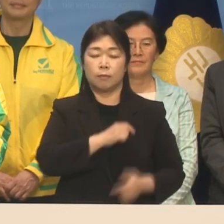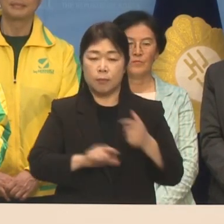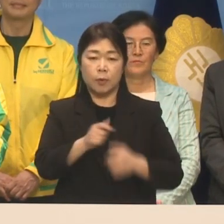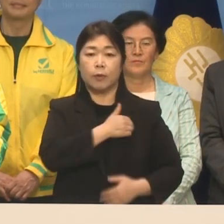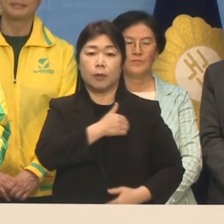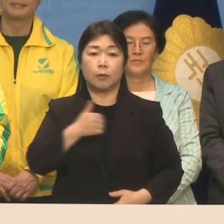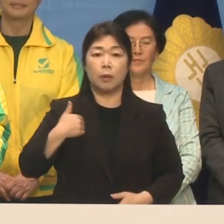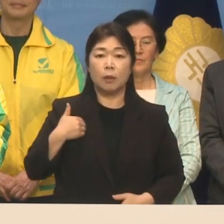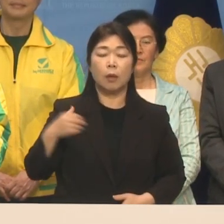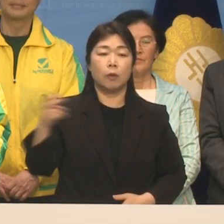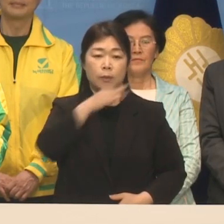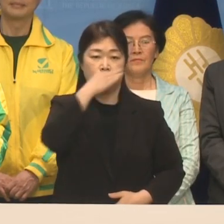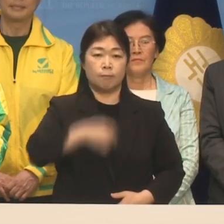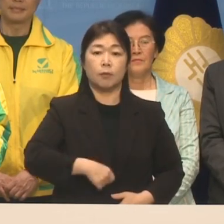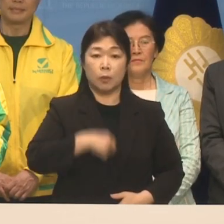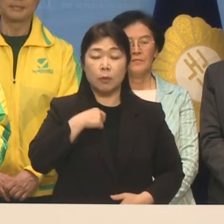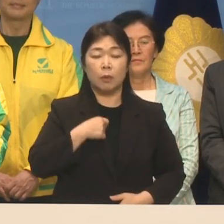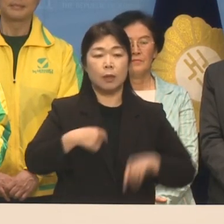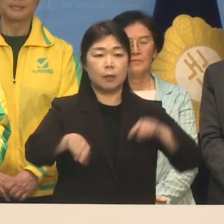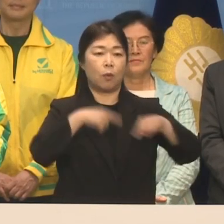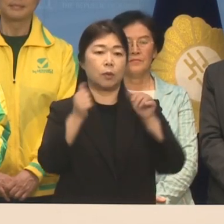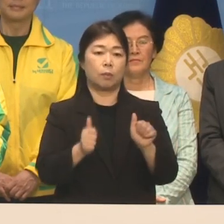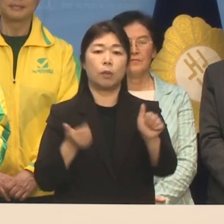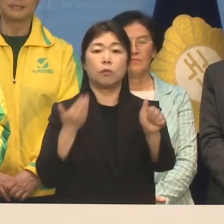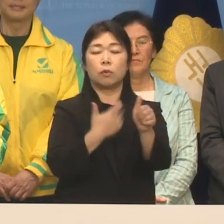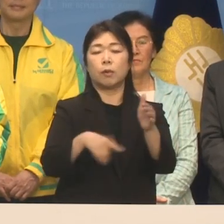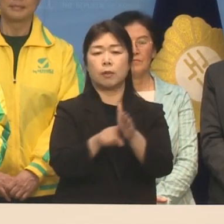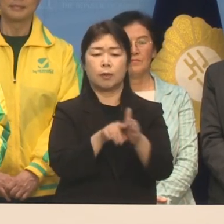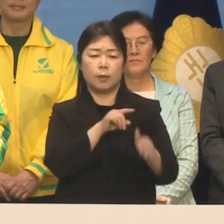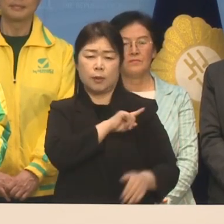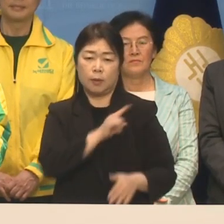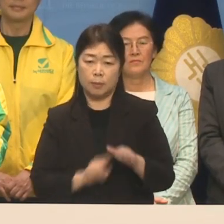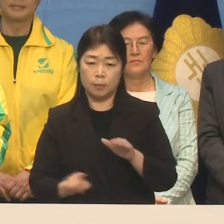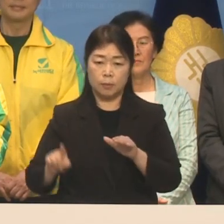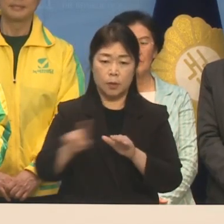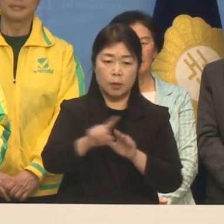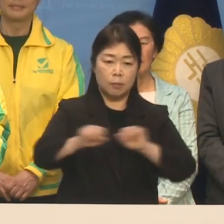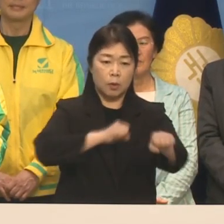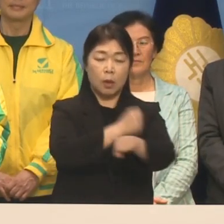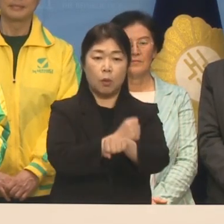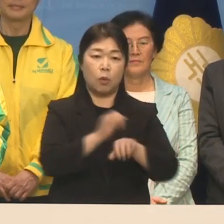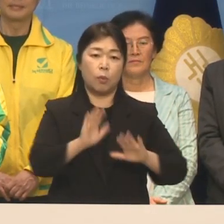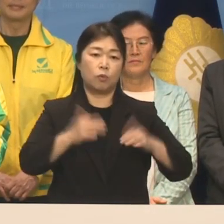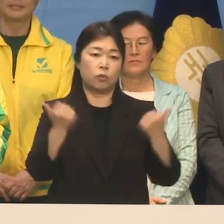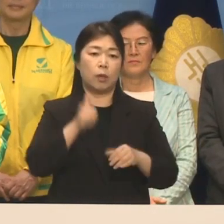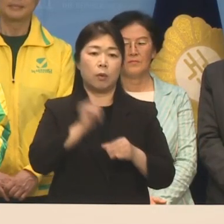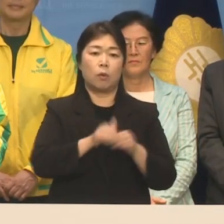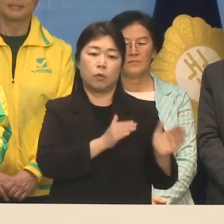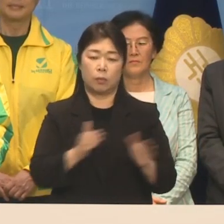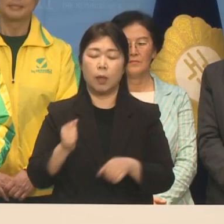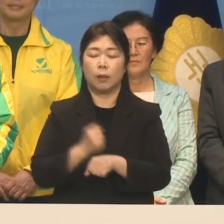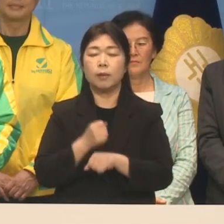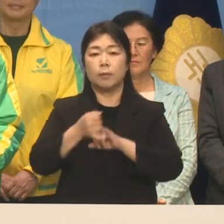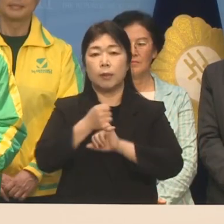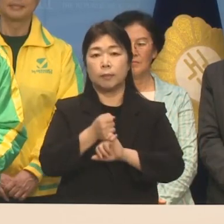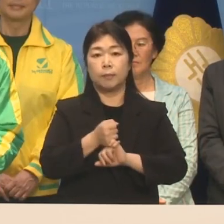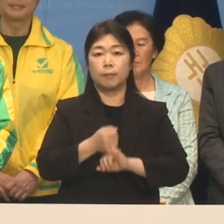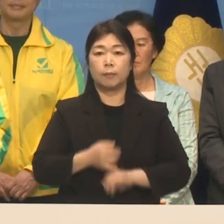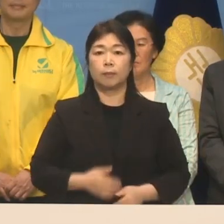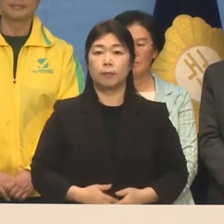당당하게 그리고 정의롭게 정권 심판의 최선두에 서면서 이번 총선을 맞이할 수 있도록 하겠습니다.